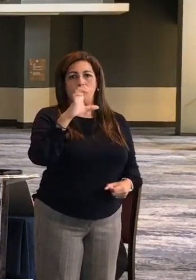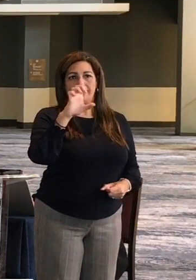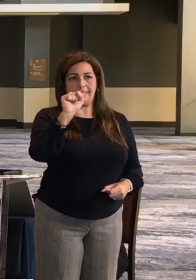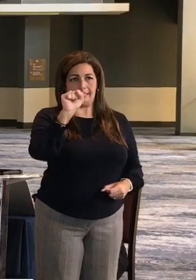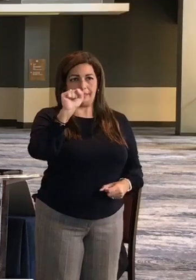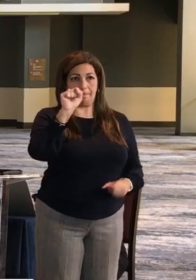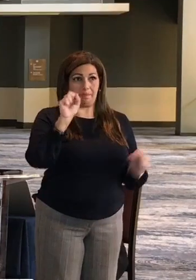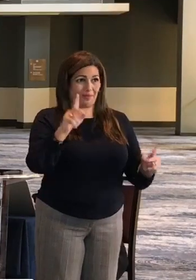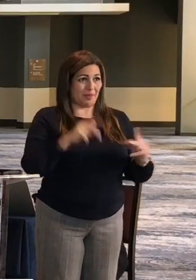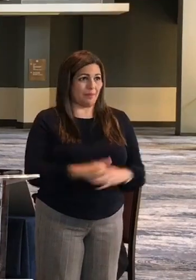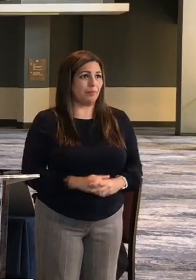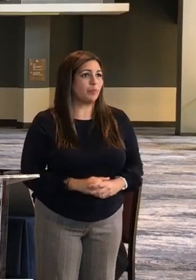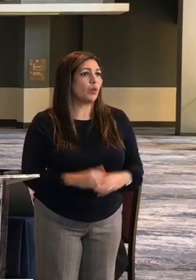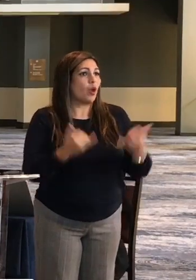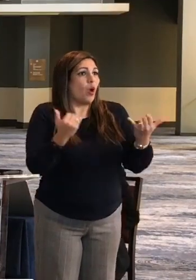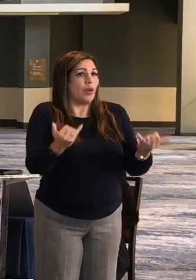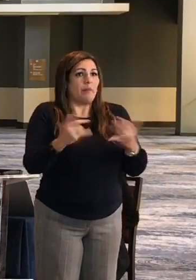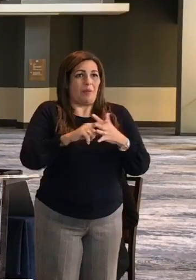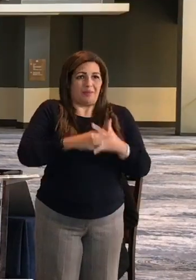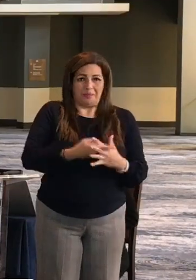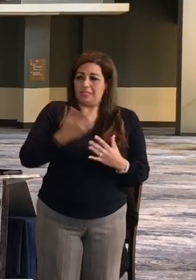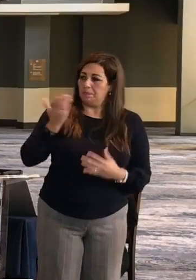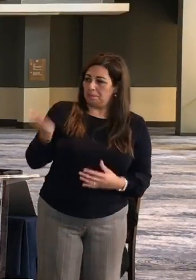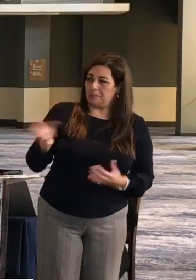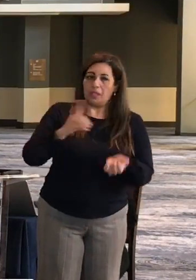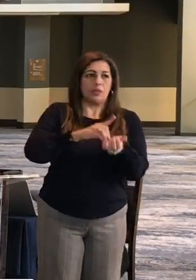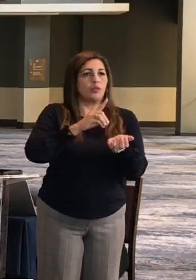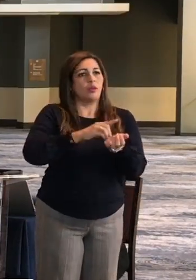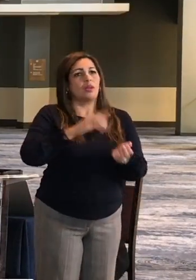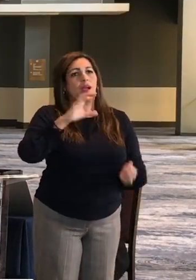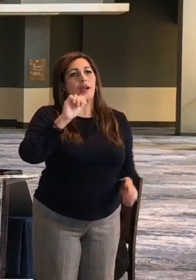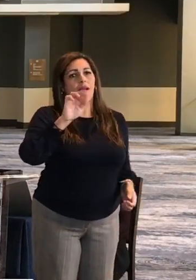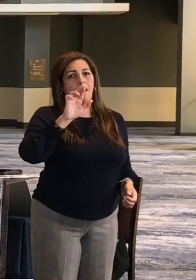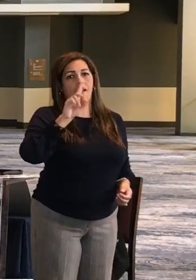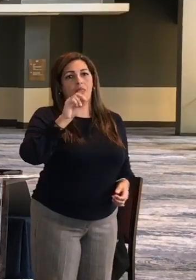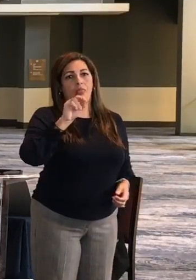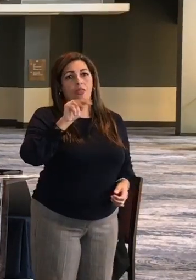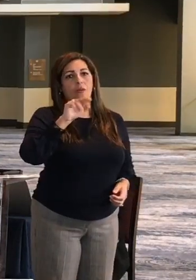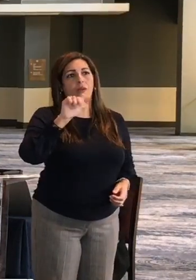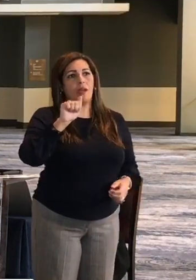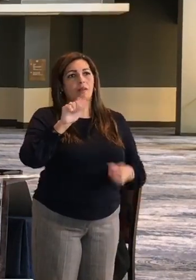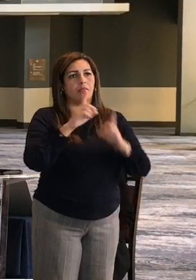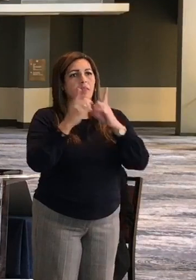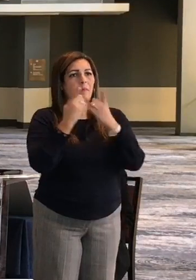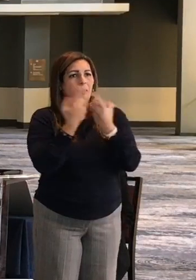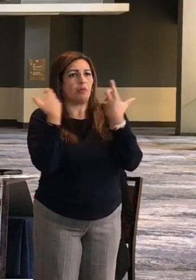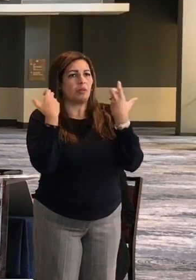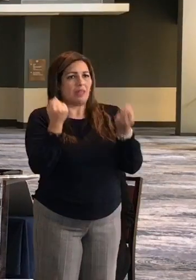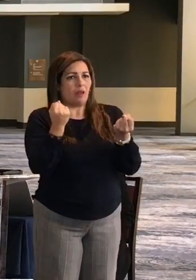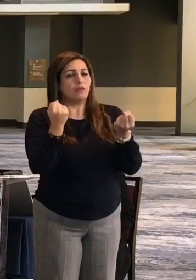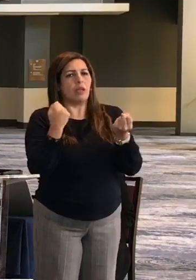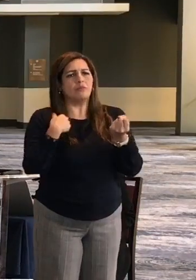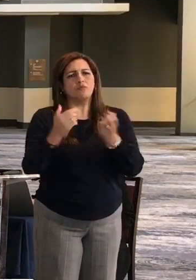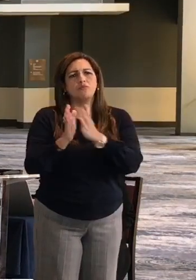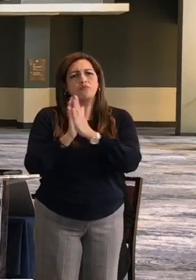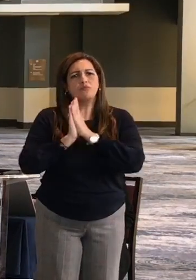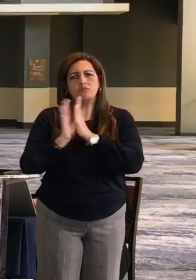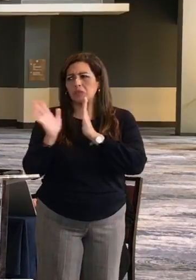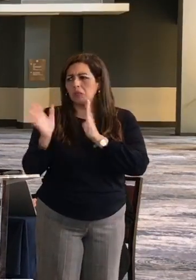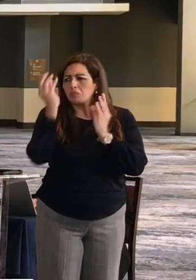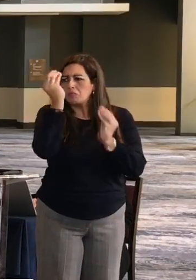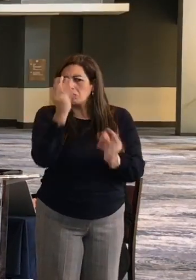vamos a comenzar con nuestra doctora Iris Cardona, la principal oficial médico del Departamento de Salud, a quien le hemos pedido que